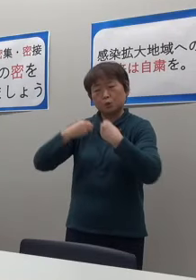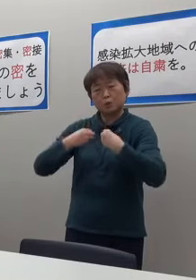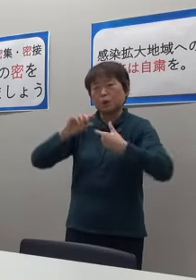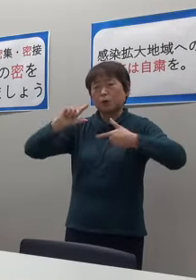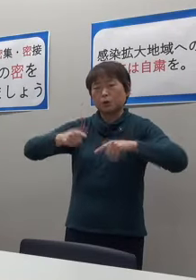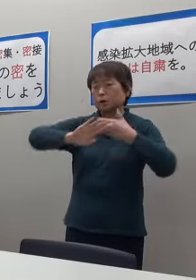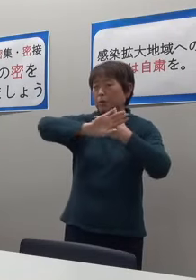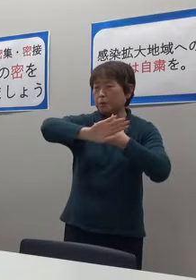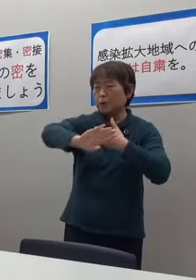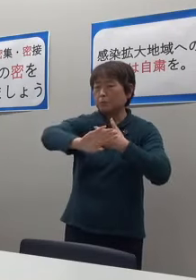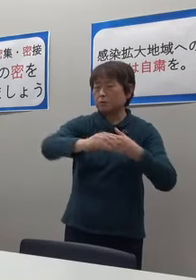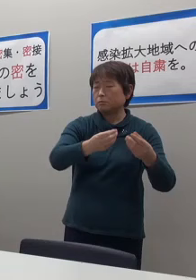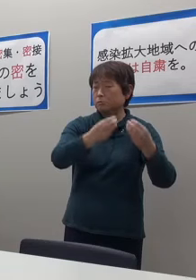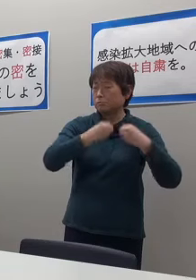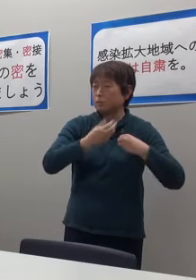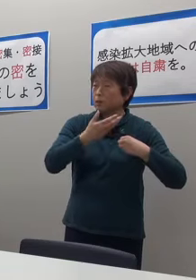思ってます。